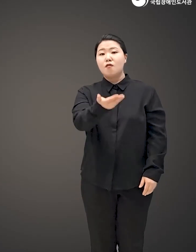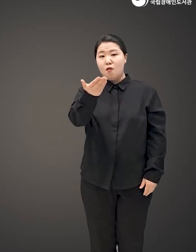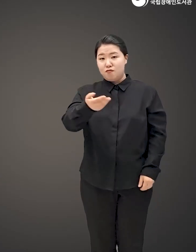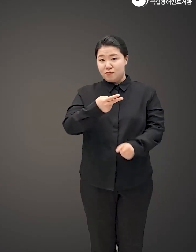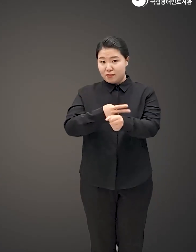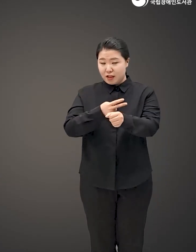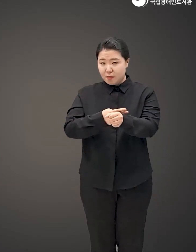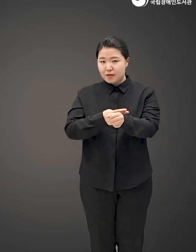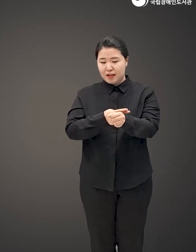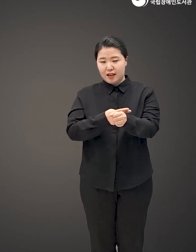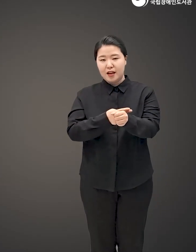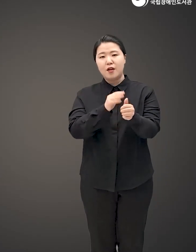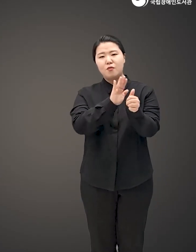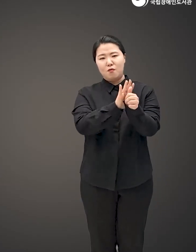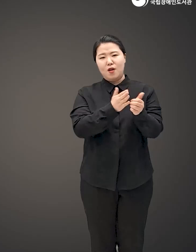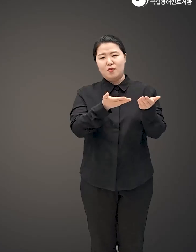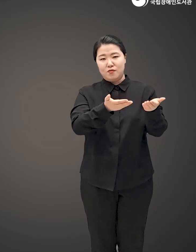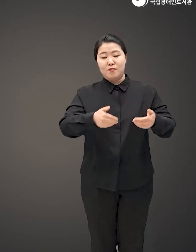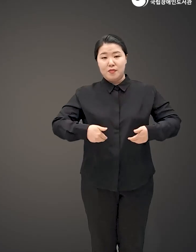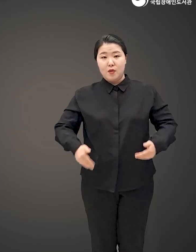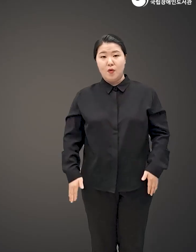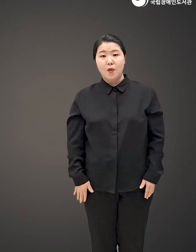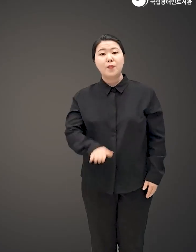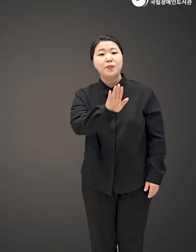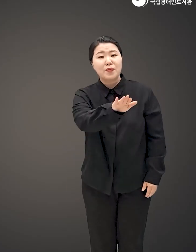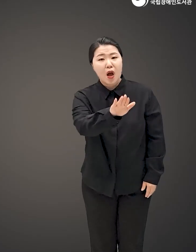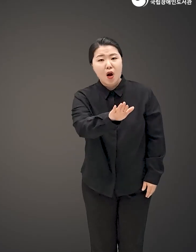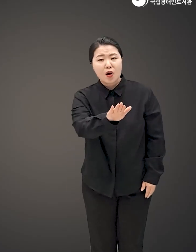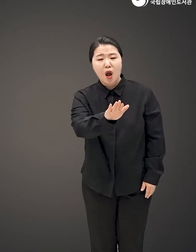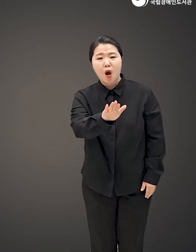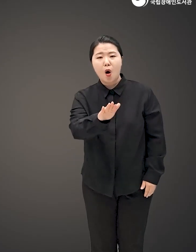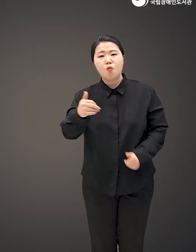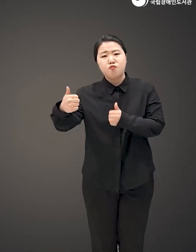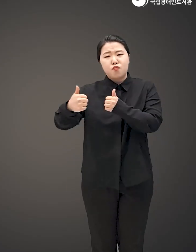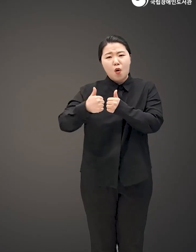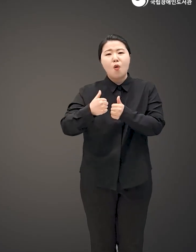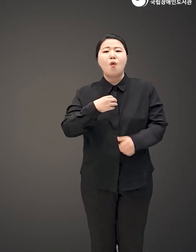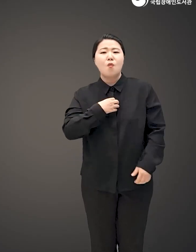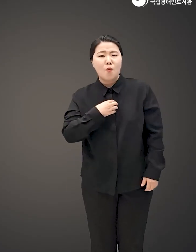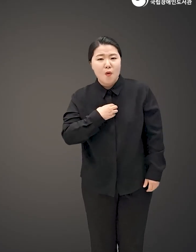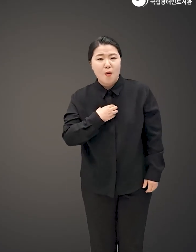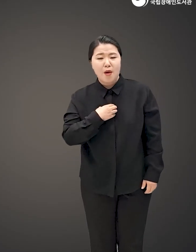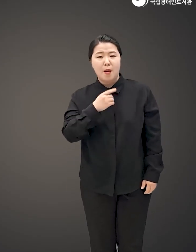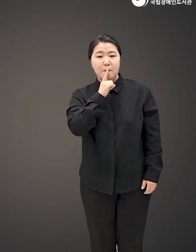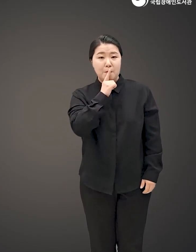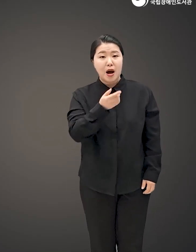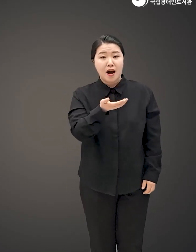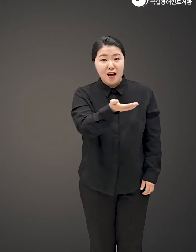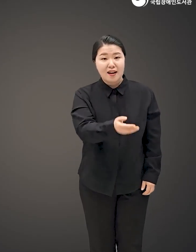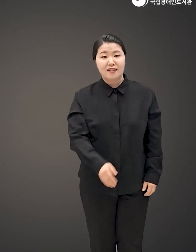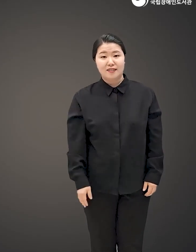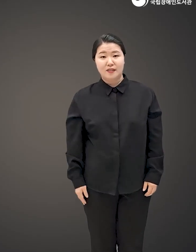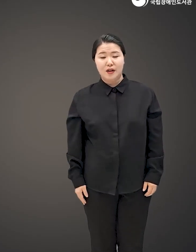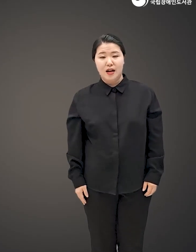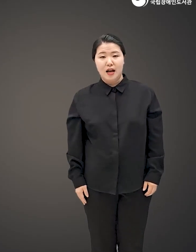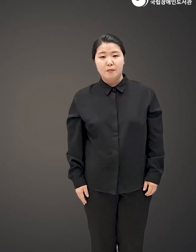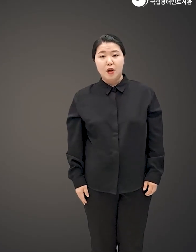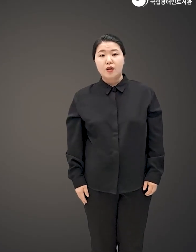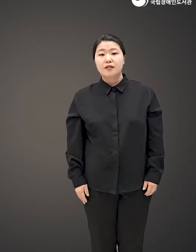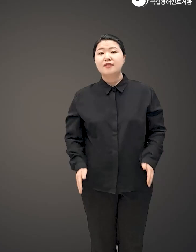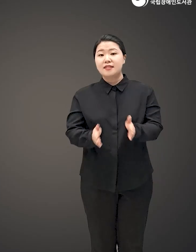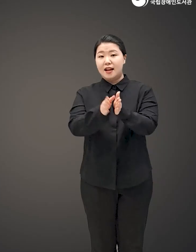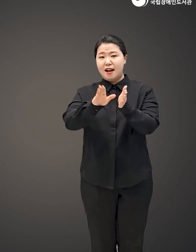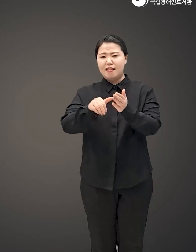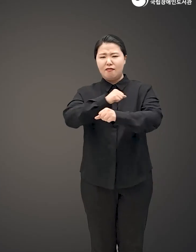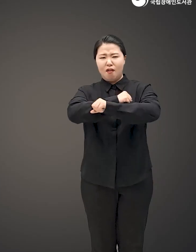때 스님들께서 도와주셔야 됩니다. 누구야, 누구랑 부딪힐 것 같아 라고 해주거나 아예